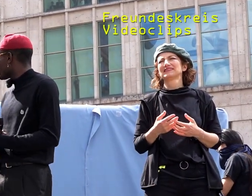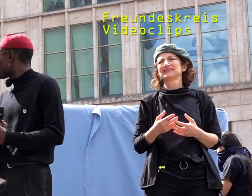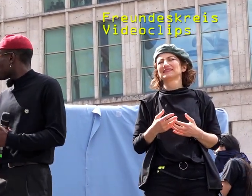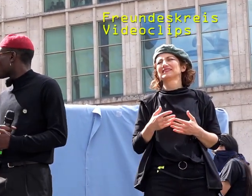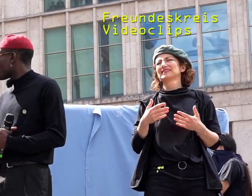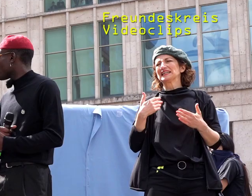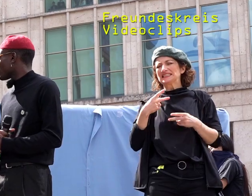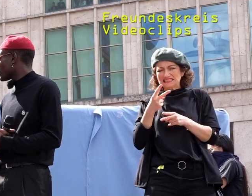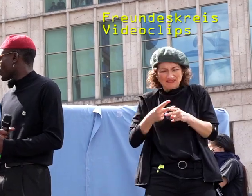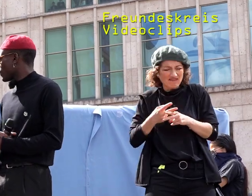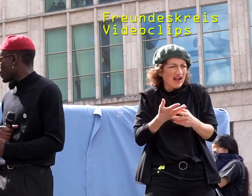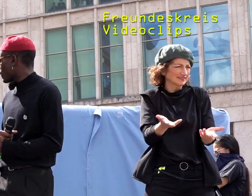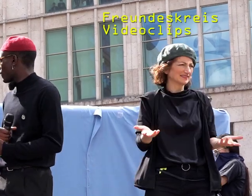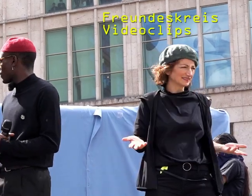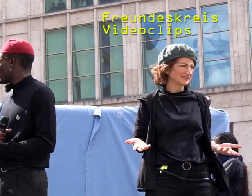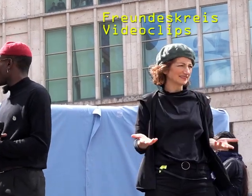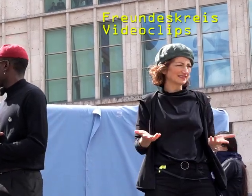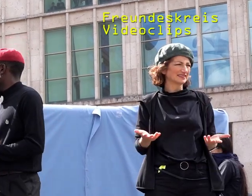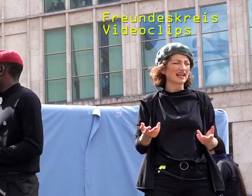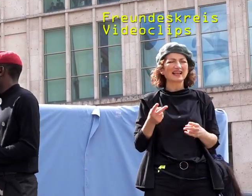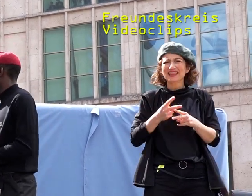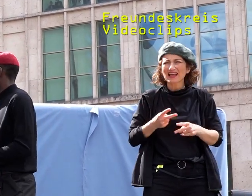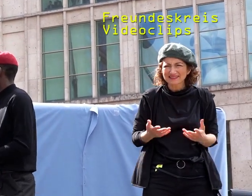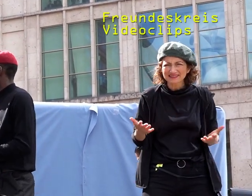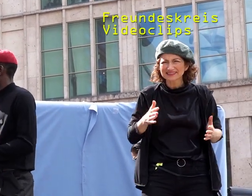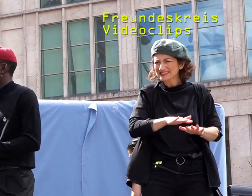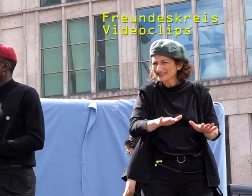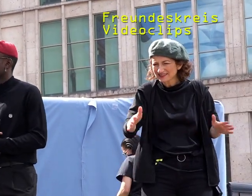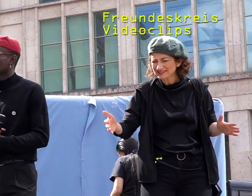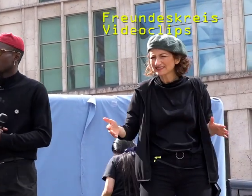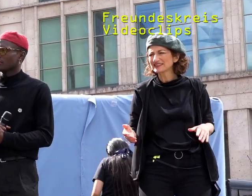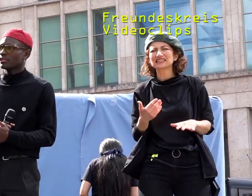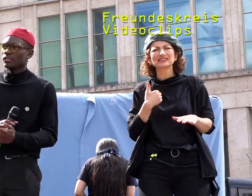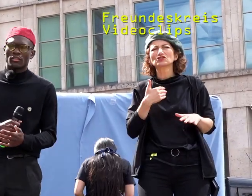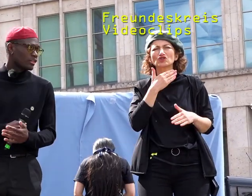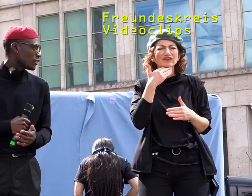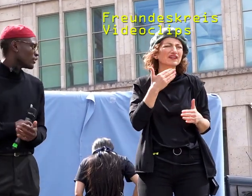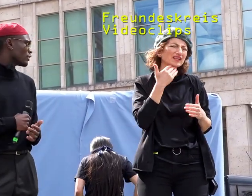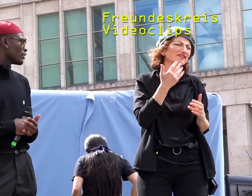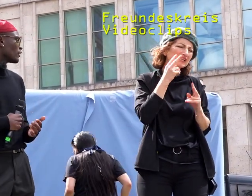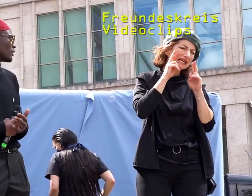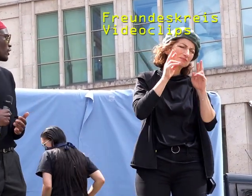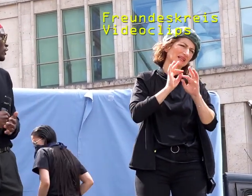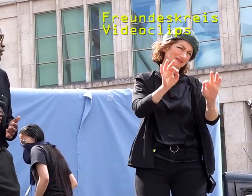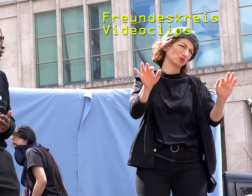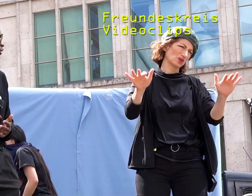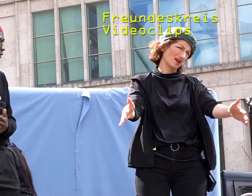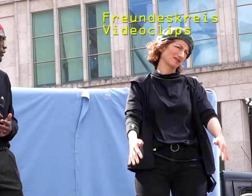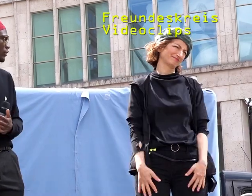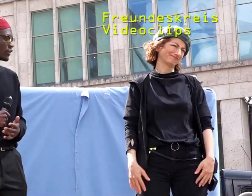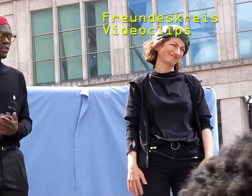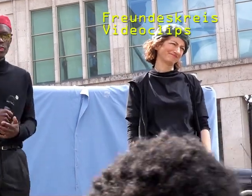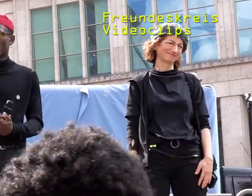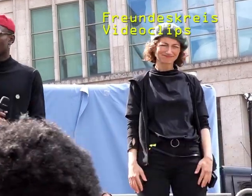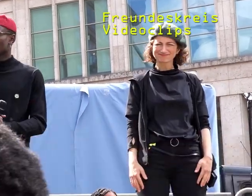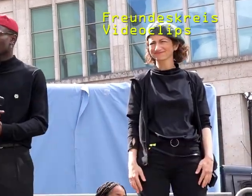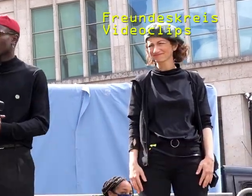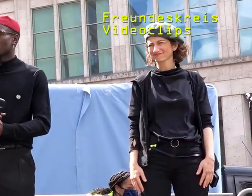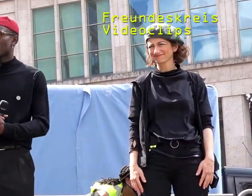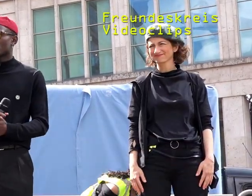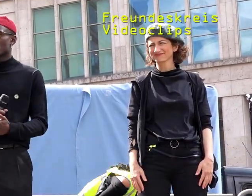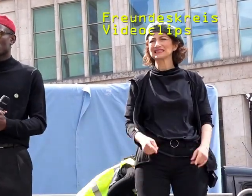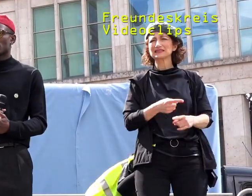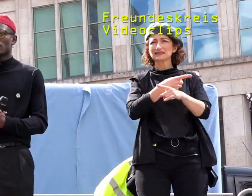Nichten, unsere spirituellen Neffen. Und ich habe so viel Respekt für euch. Dafür, dass ihr